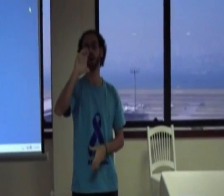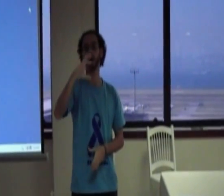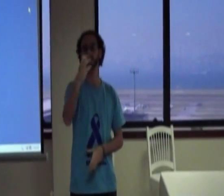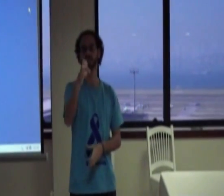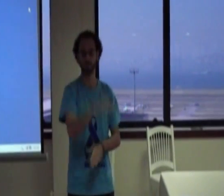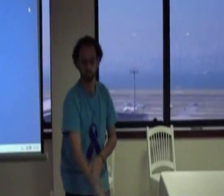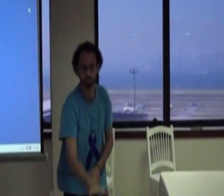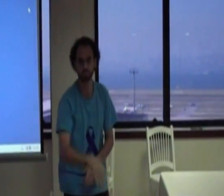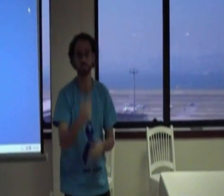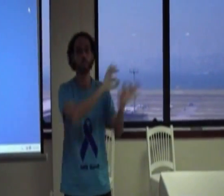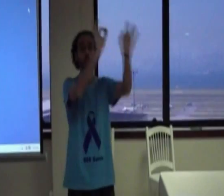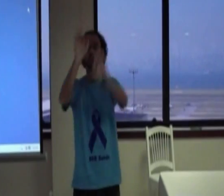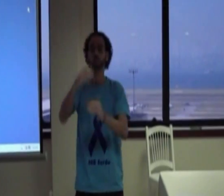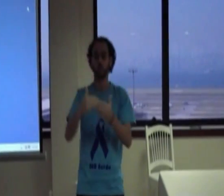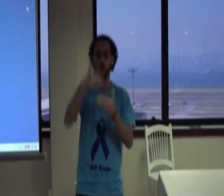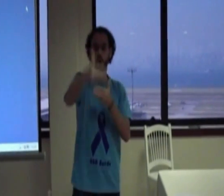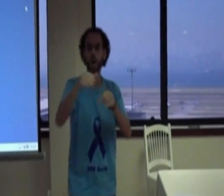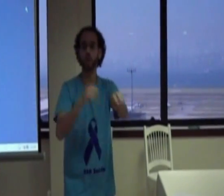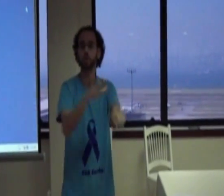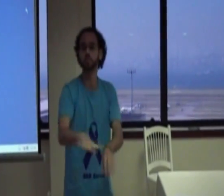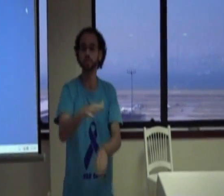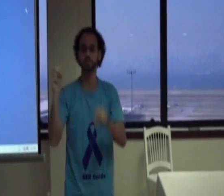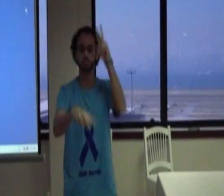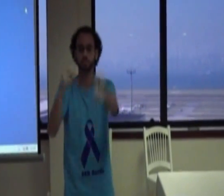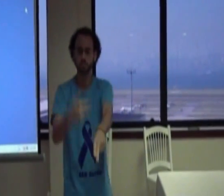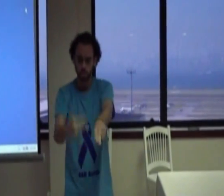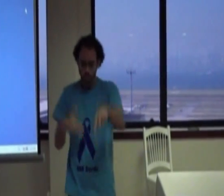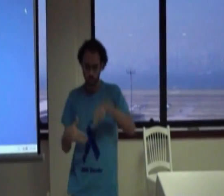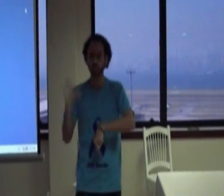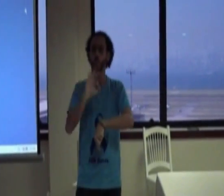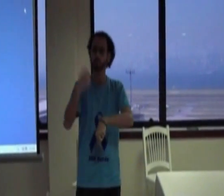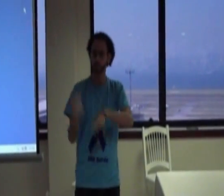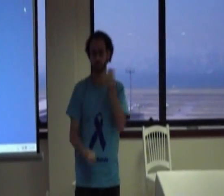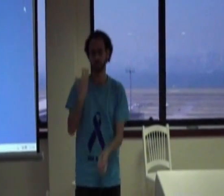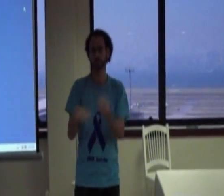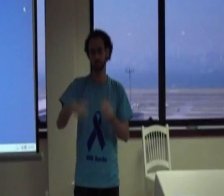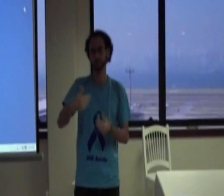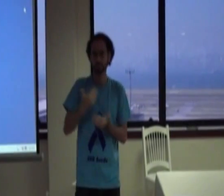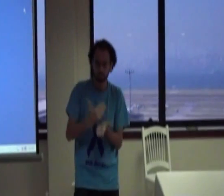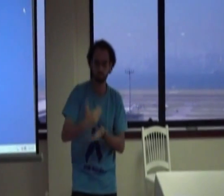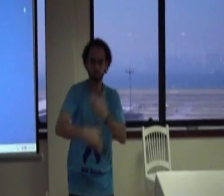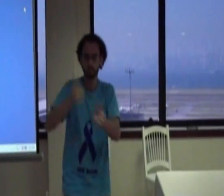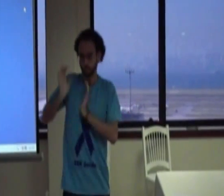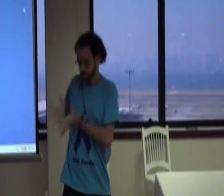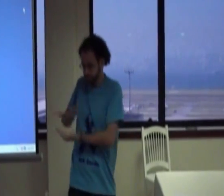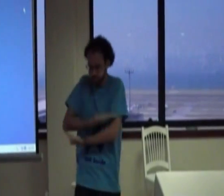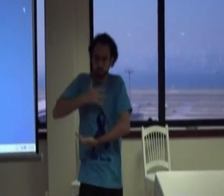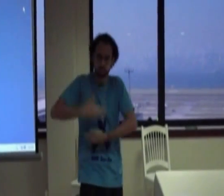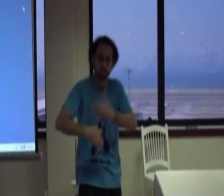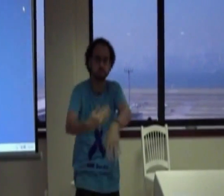Nacionalmente, nós temos aí sendo fundadas creches imensas, assim, imensidões de creches.